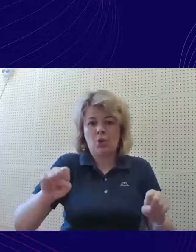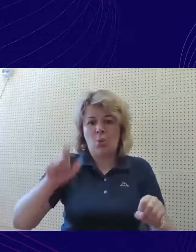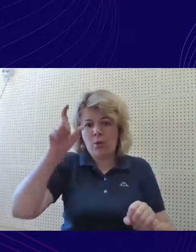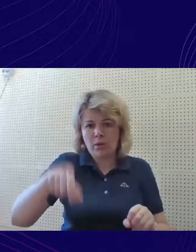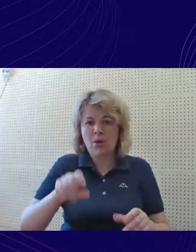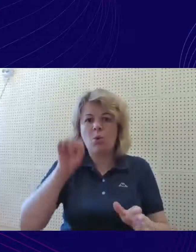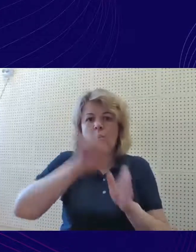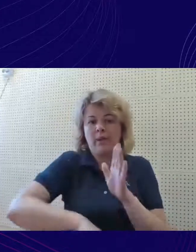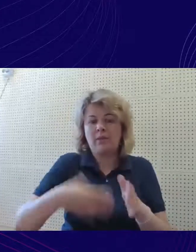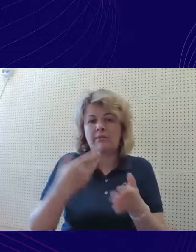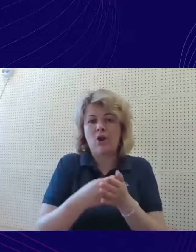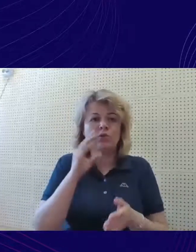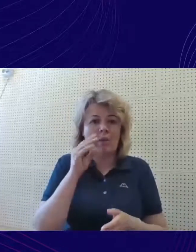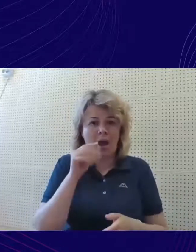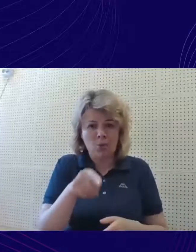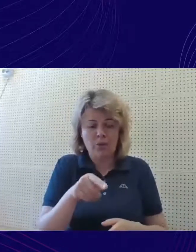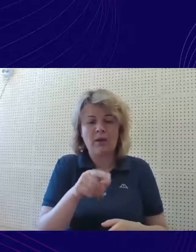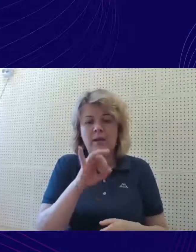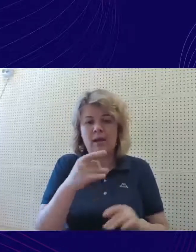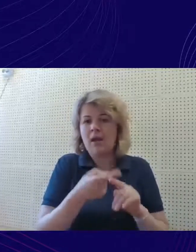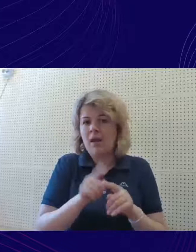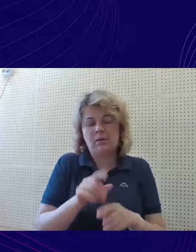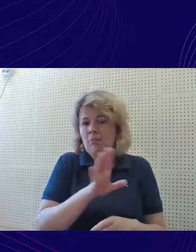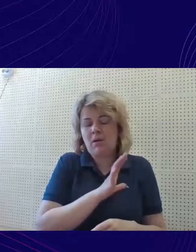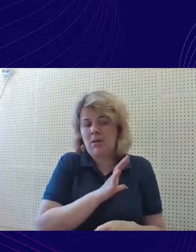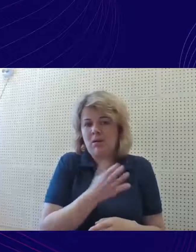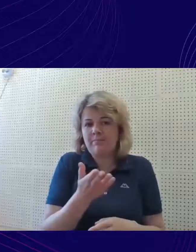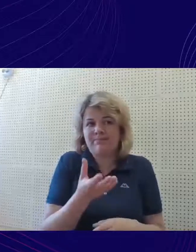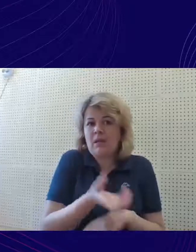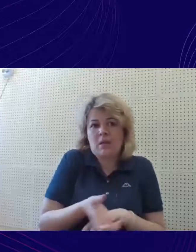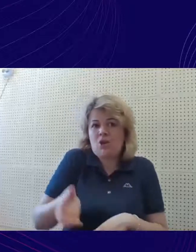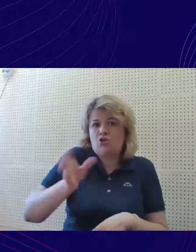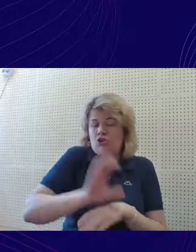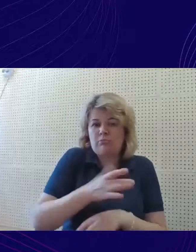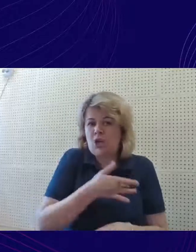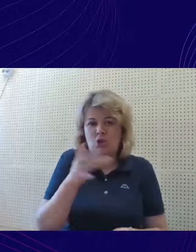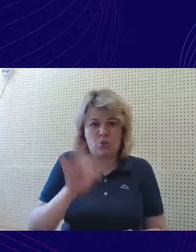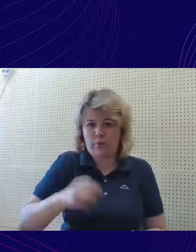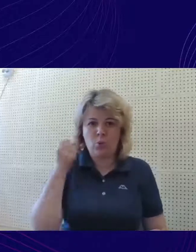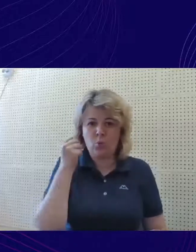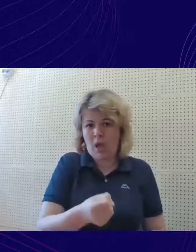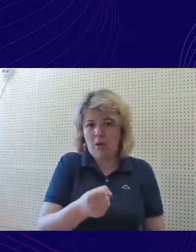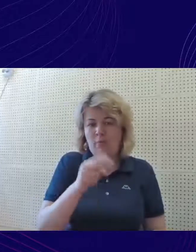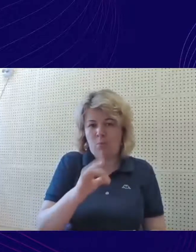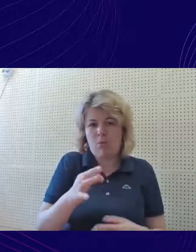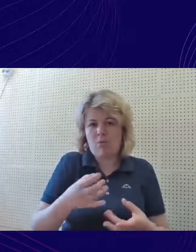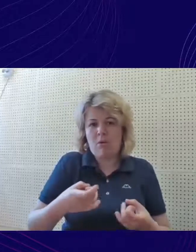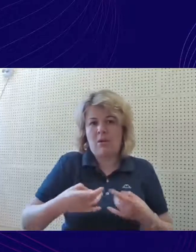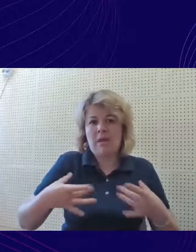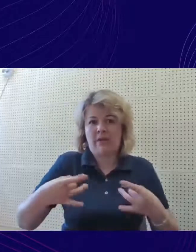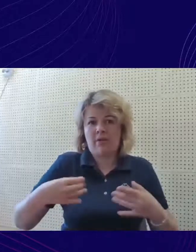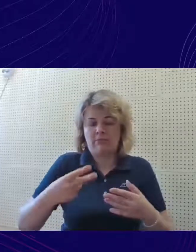свою собаку, и это было как бы слишком таким жестким ударом по нервам зрителей. Тем